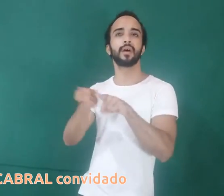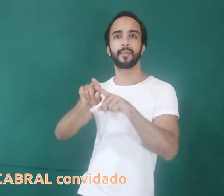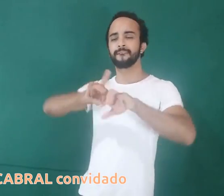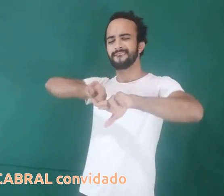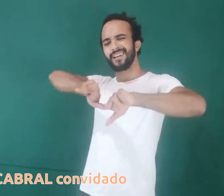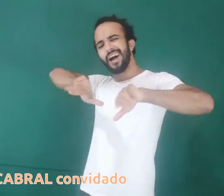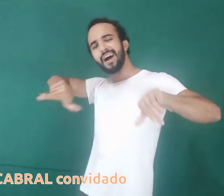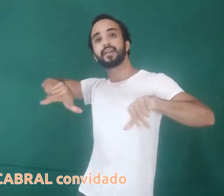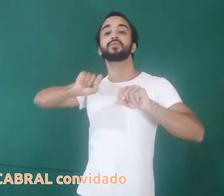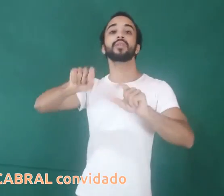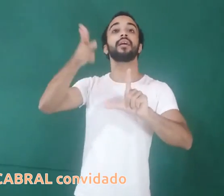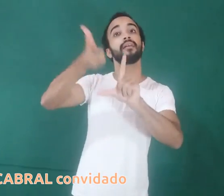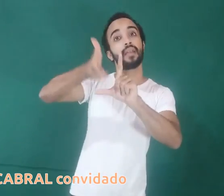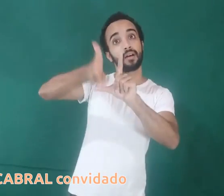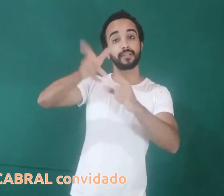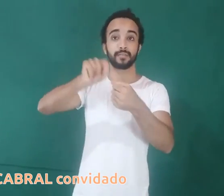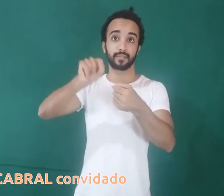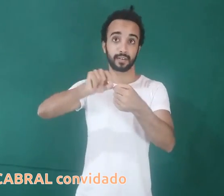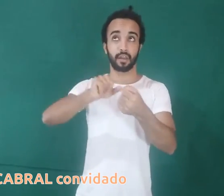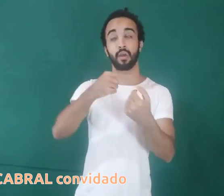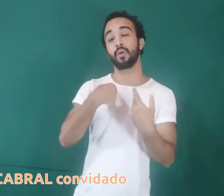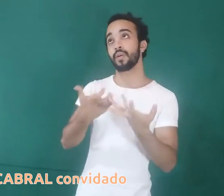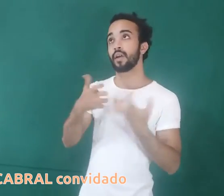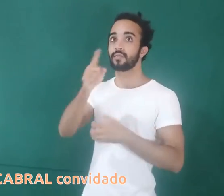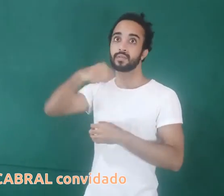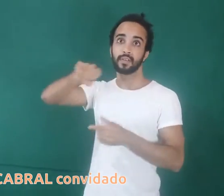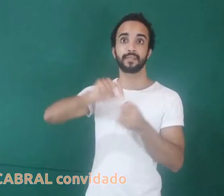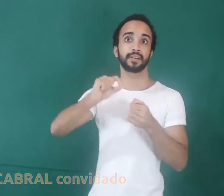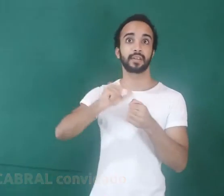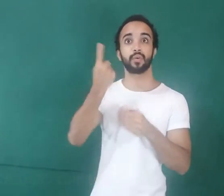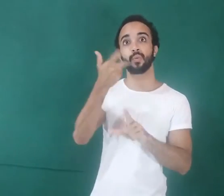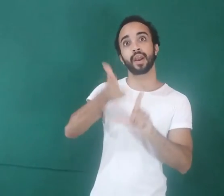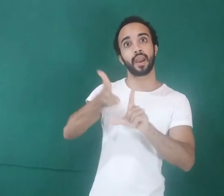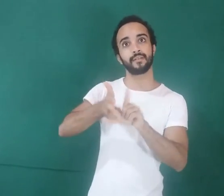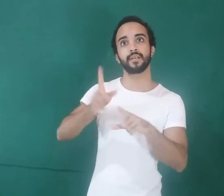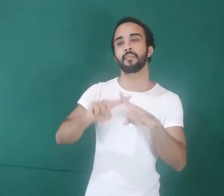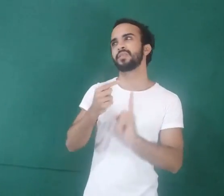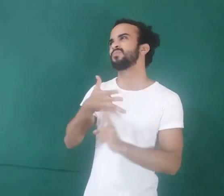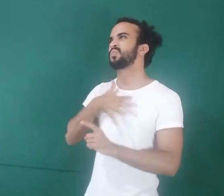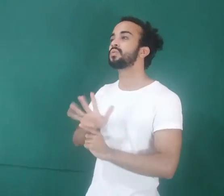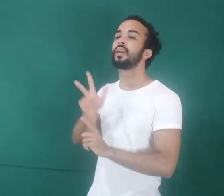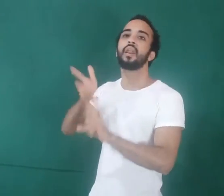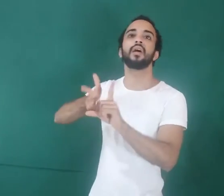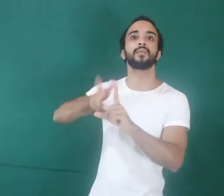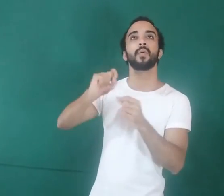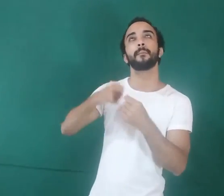lives que você faz assim... eu queria que você fizesse uma live. E a pessoa faz, porra, eu não me dou bem com live. Eu preferia gravar